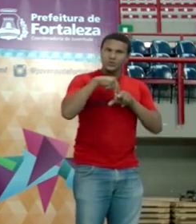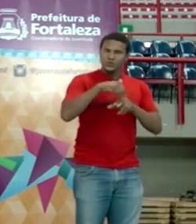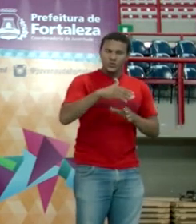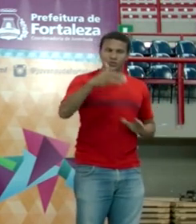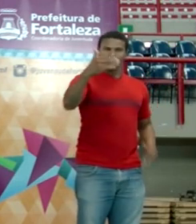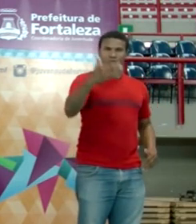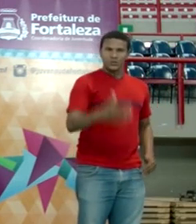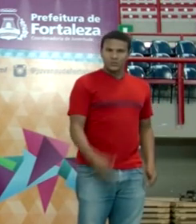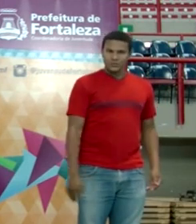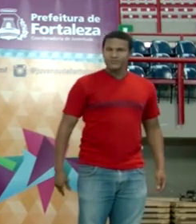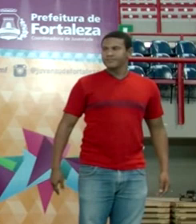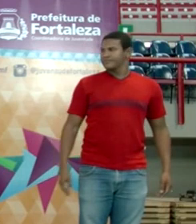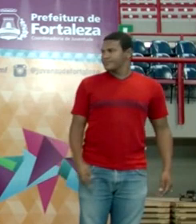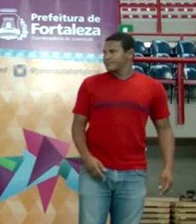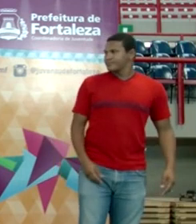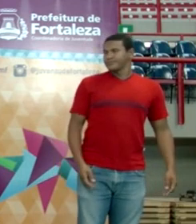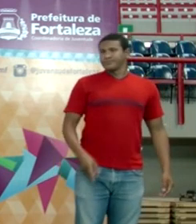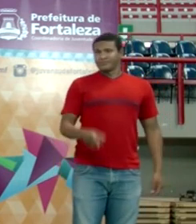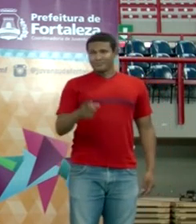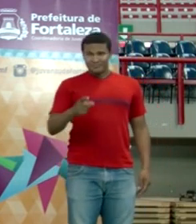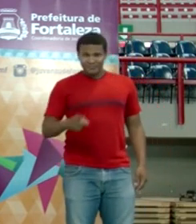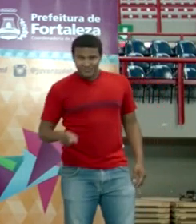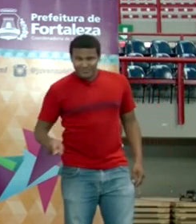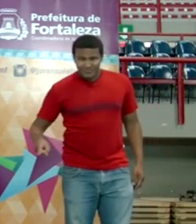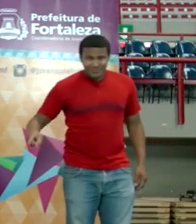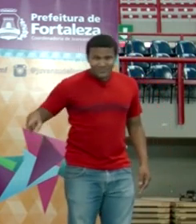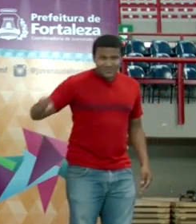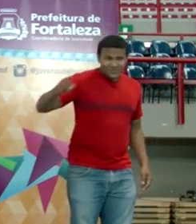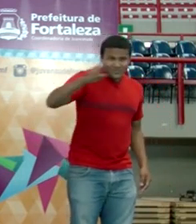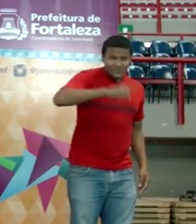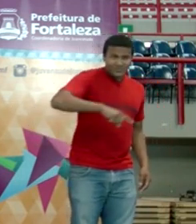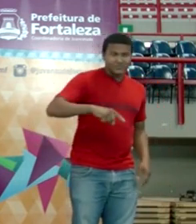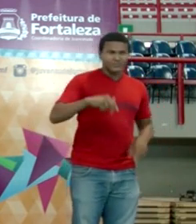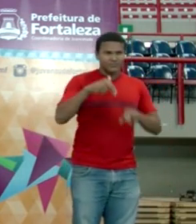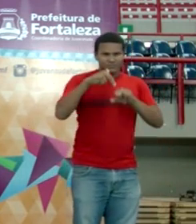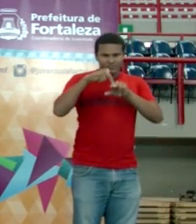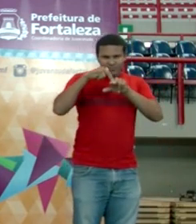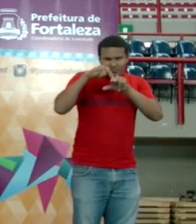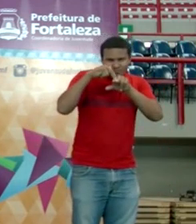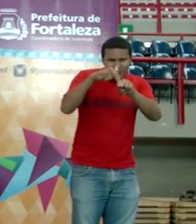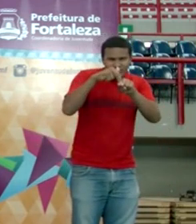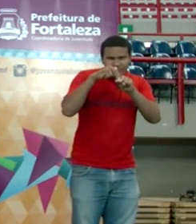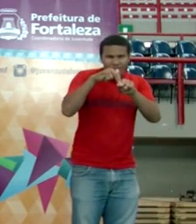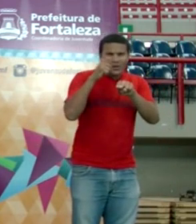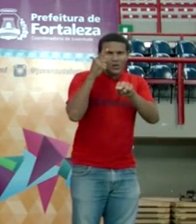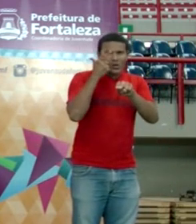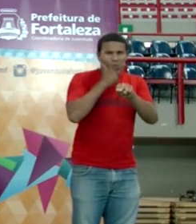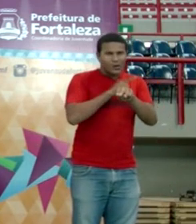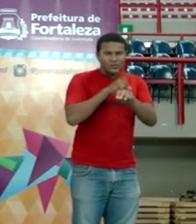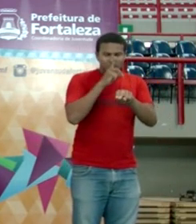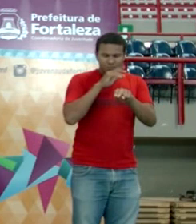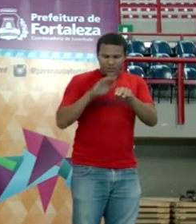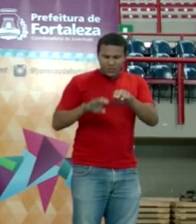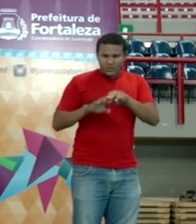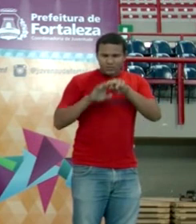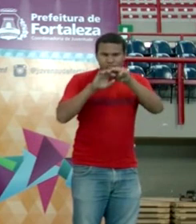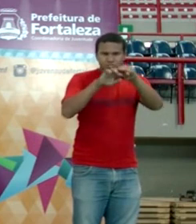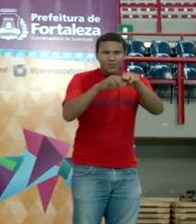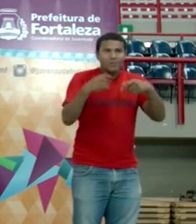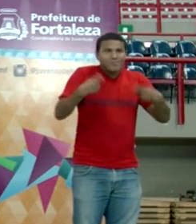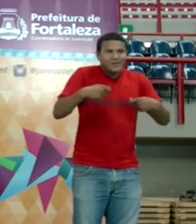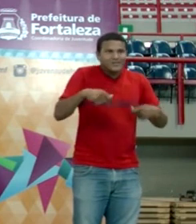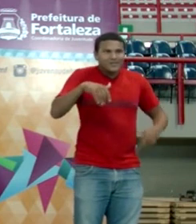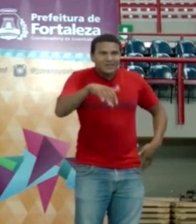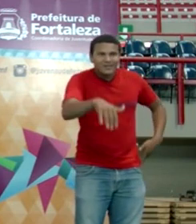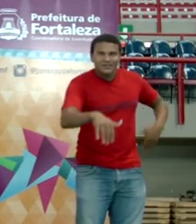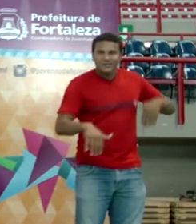acontece? Para você pegar uma onda, você precisa ou não dar um impulso?